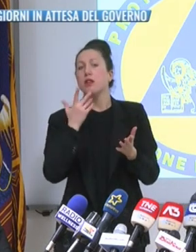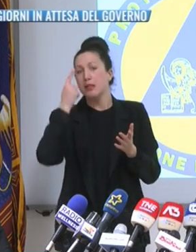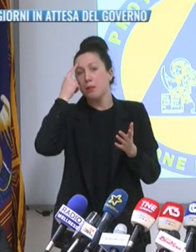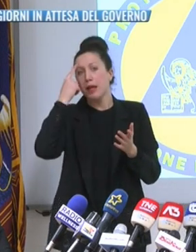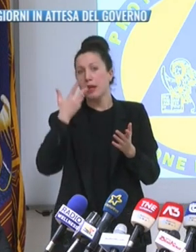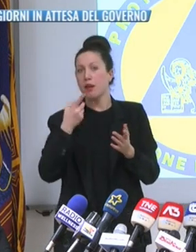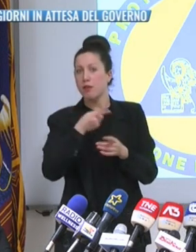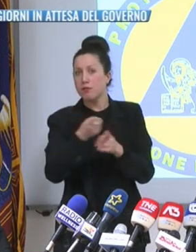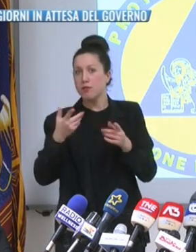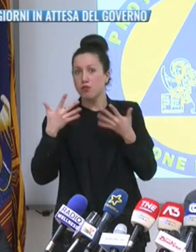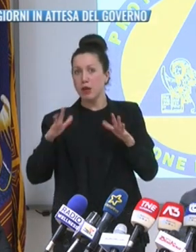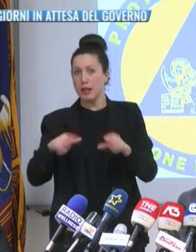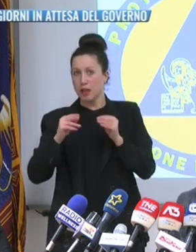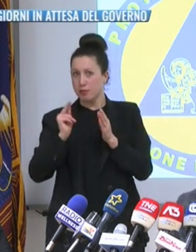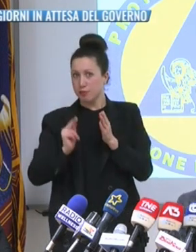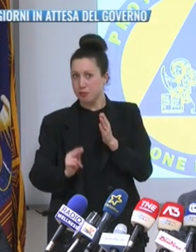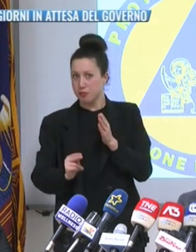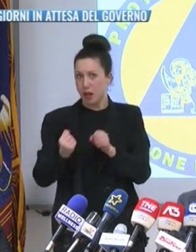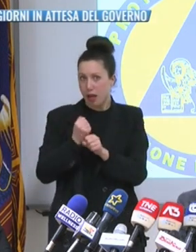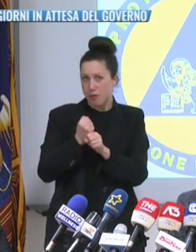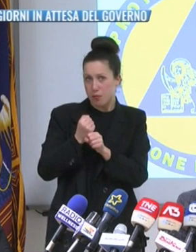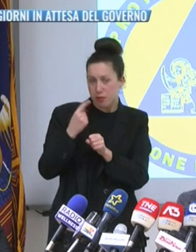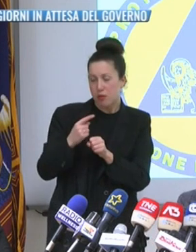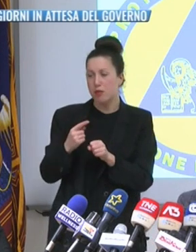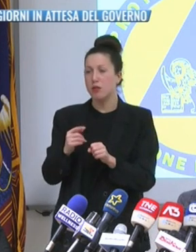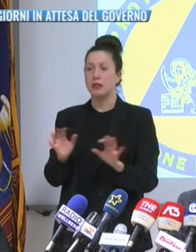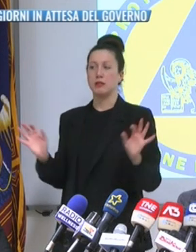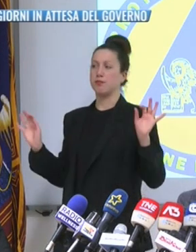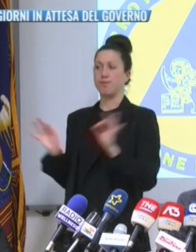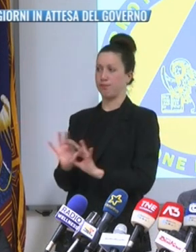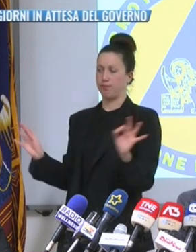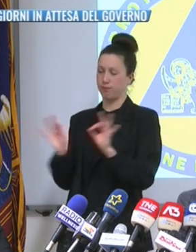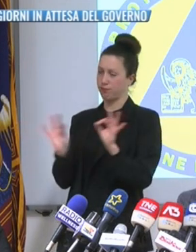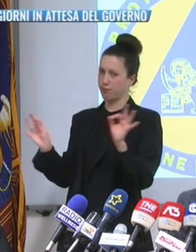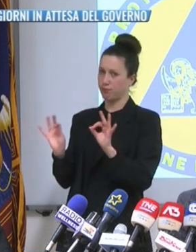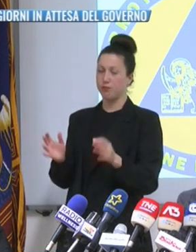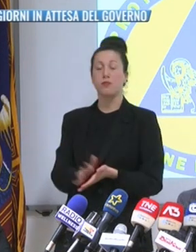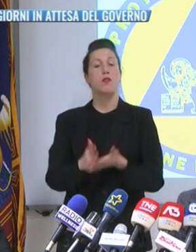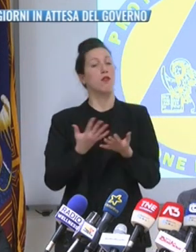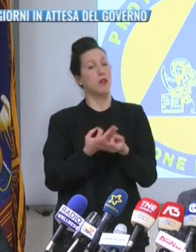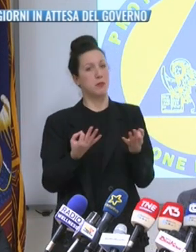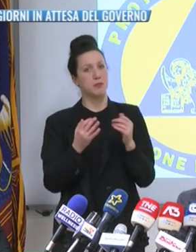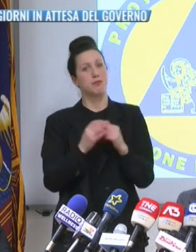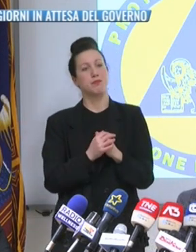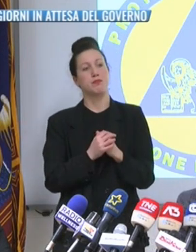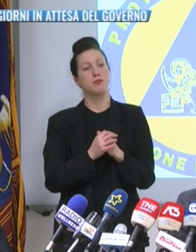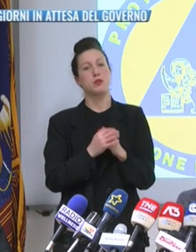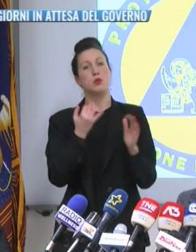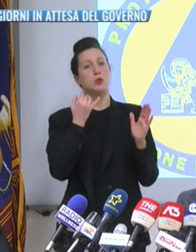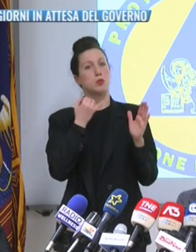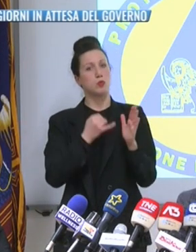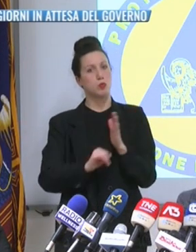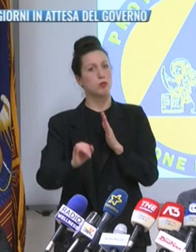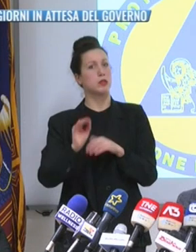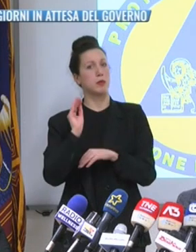Ancora non abbiamo deciso. Va bene. Prego. L'ultima cosa, ma certo non ultima, riguarda i vaccini. Cosa